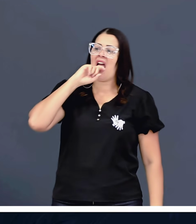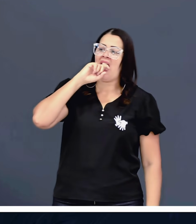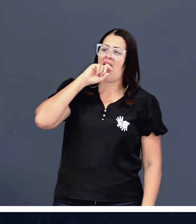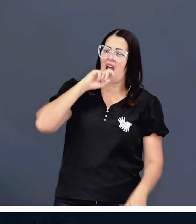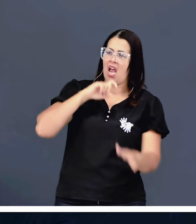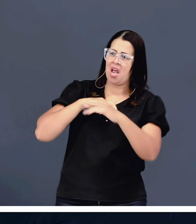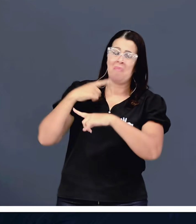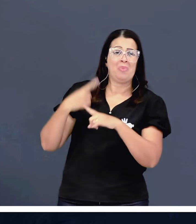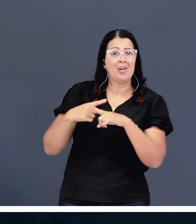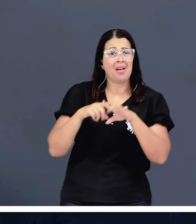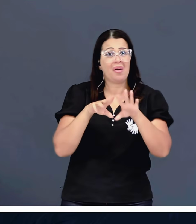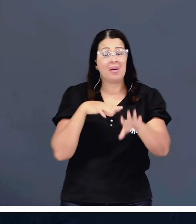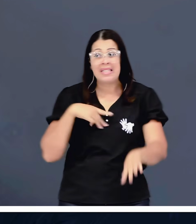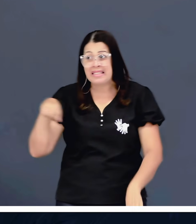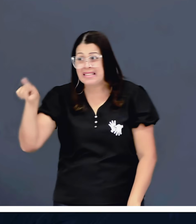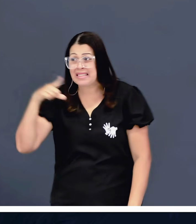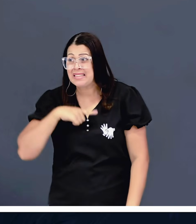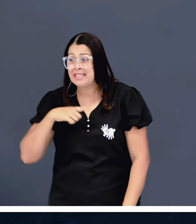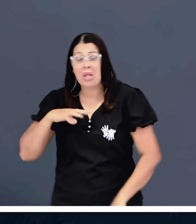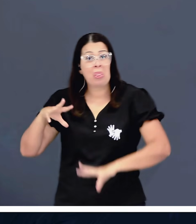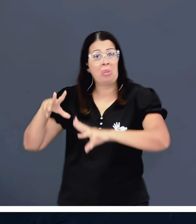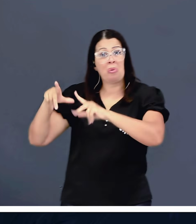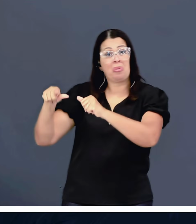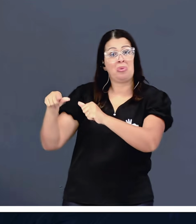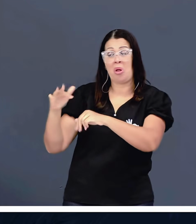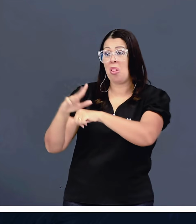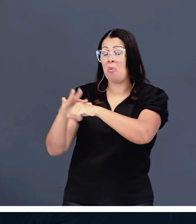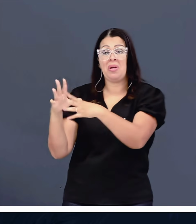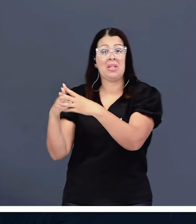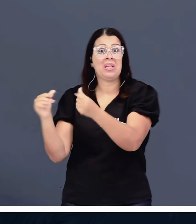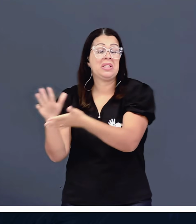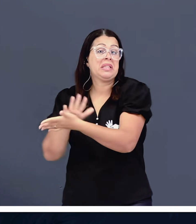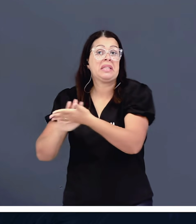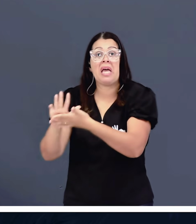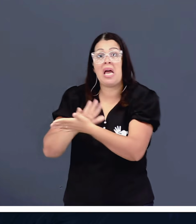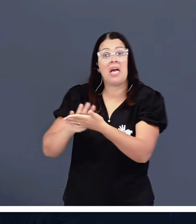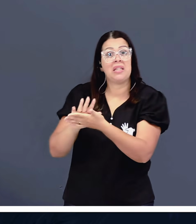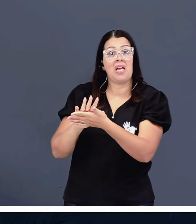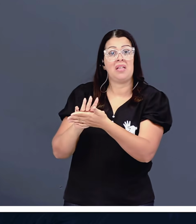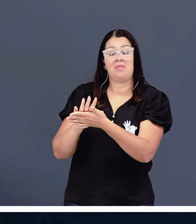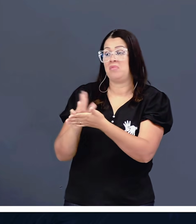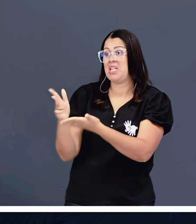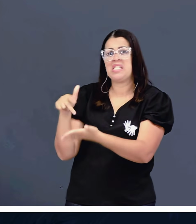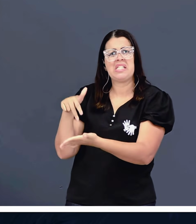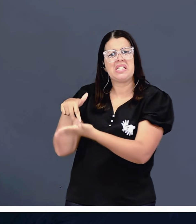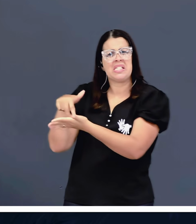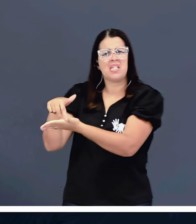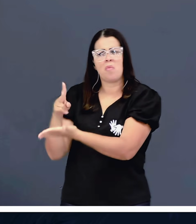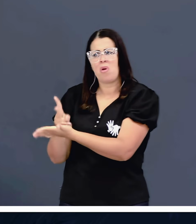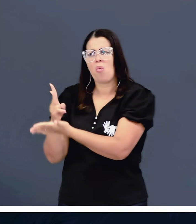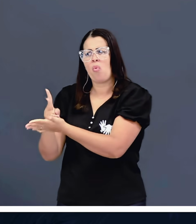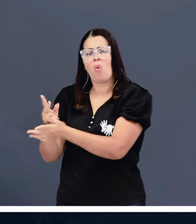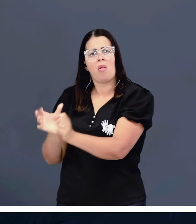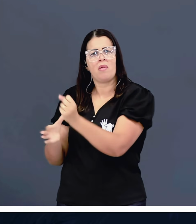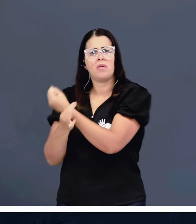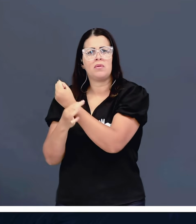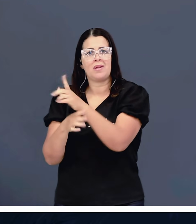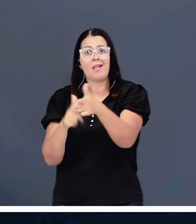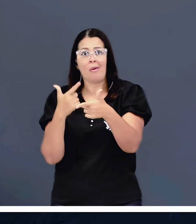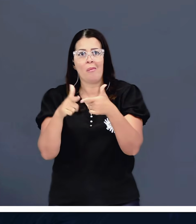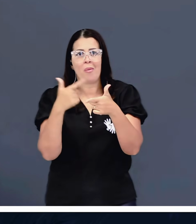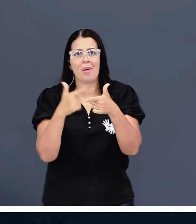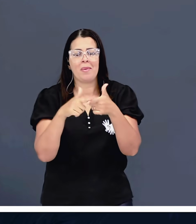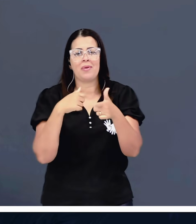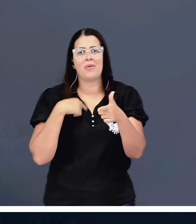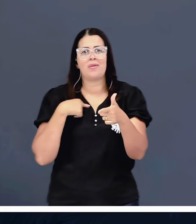porque eles têm tudo, eles não ficam doentes, nada de mal lhes acontece. Esse é o problema, né?